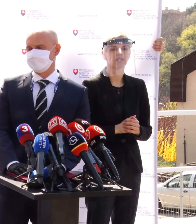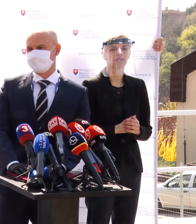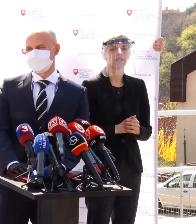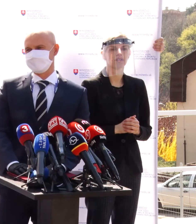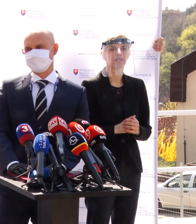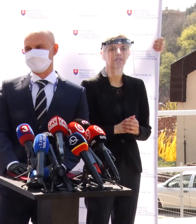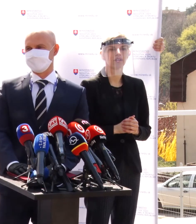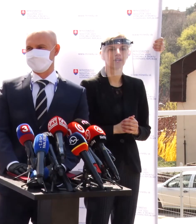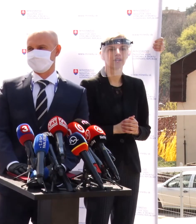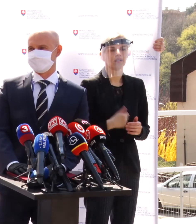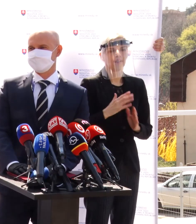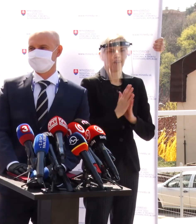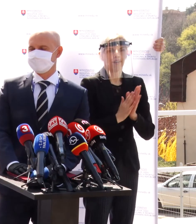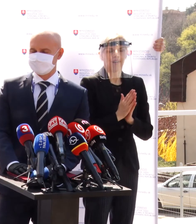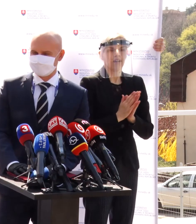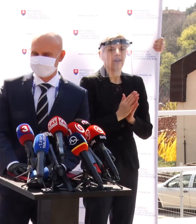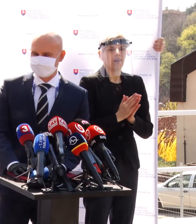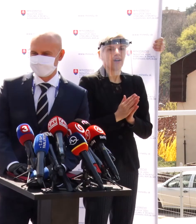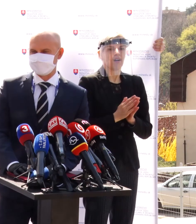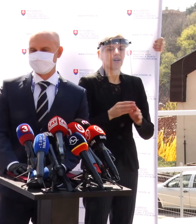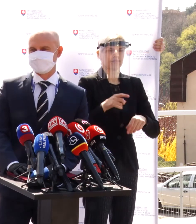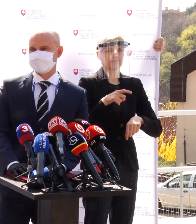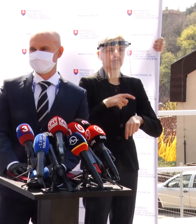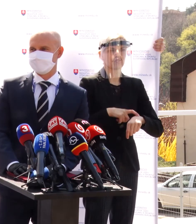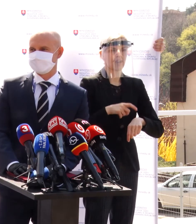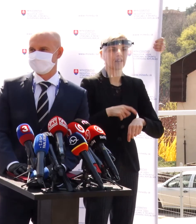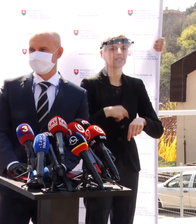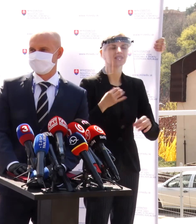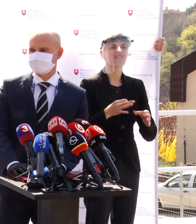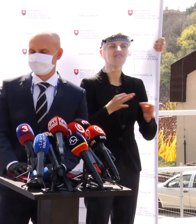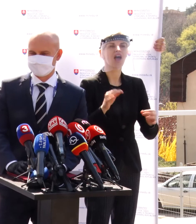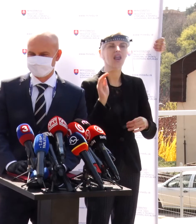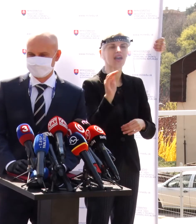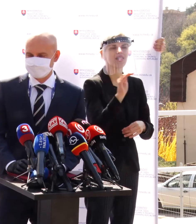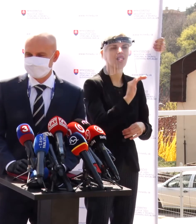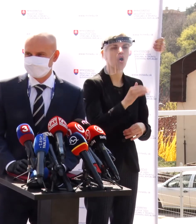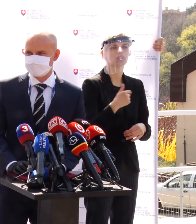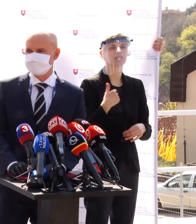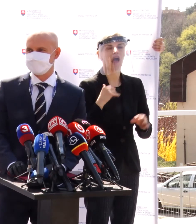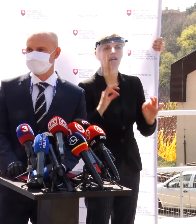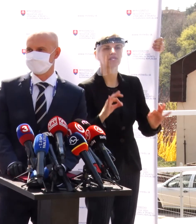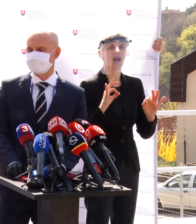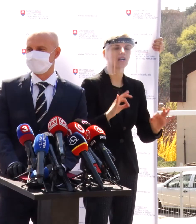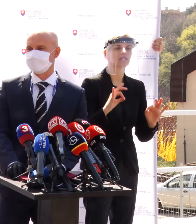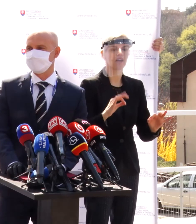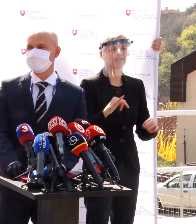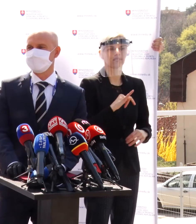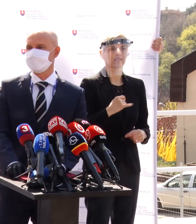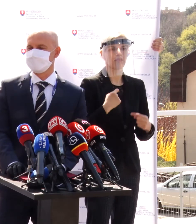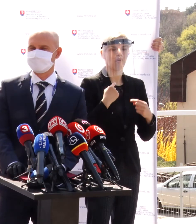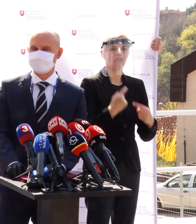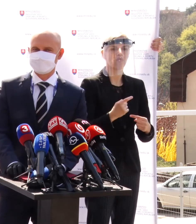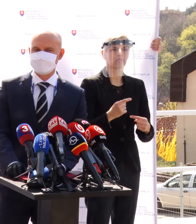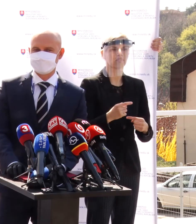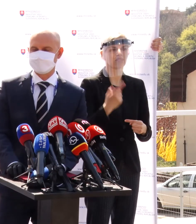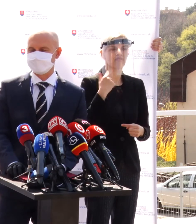Naozaj nám dajte chvíľočku času. Nechcem zavádzať verejnosť, týka sa to desiatky tisíc mladých ľudí a nech